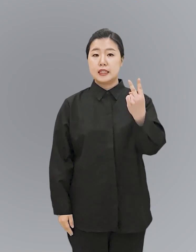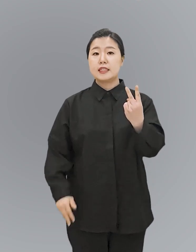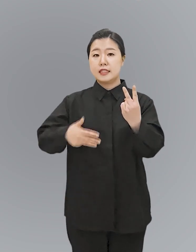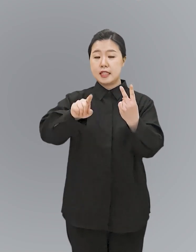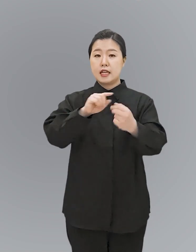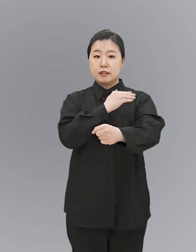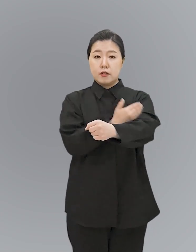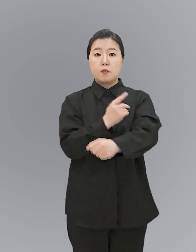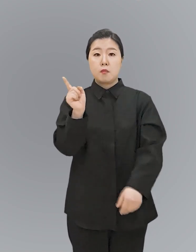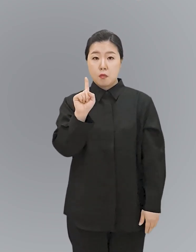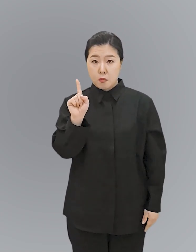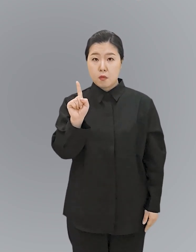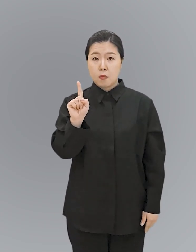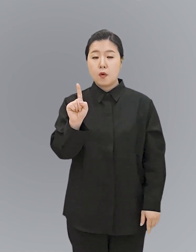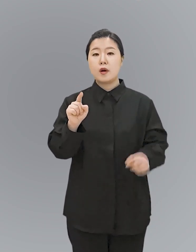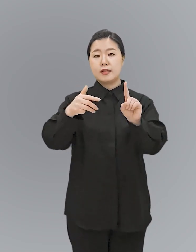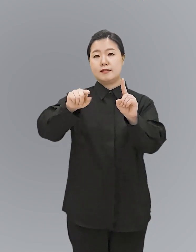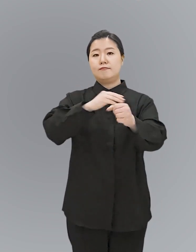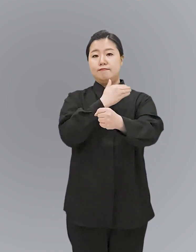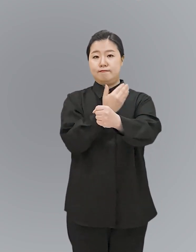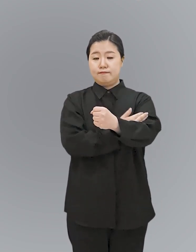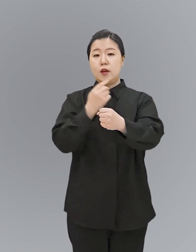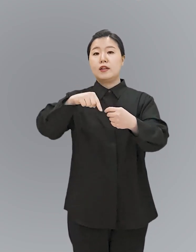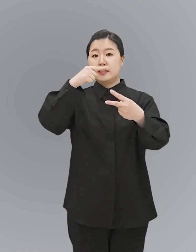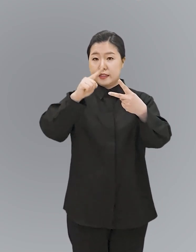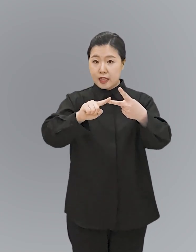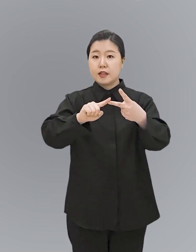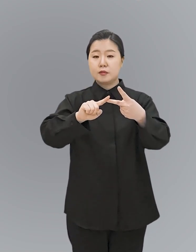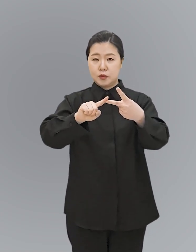부기능은 주기능 다음으로 잘 사용하는 기능입니다.